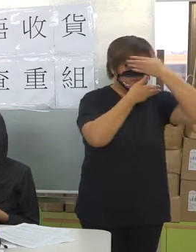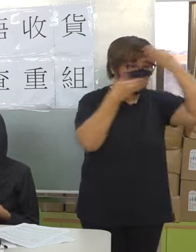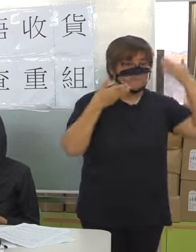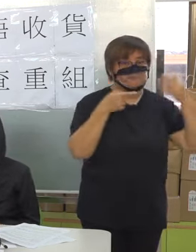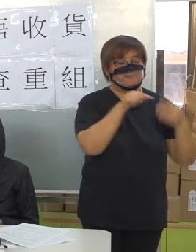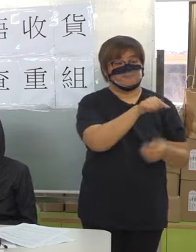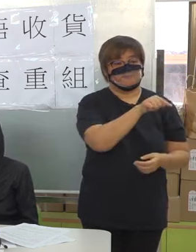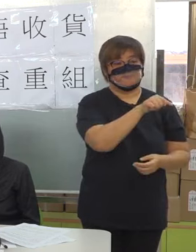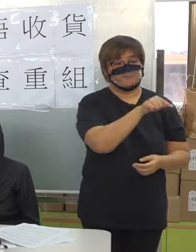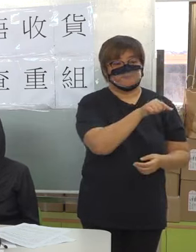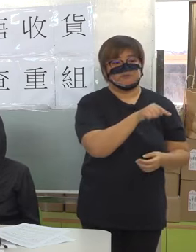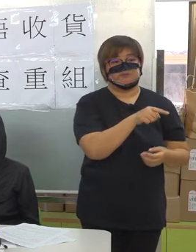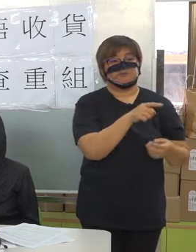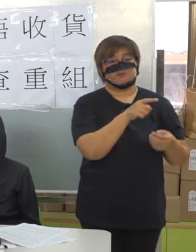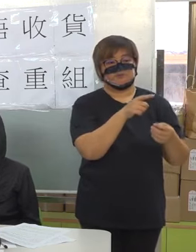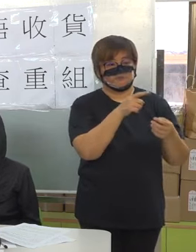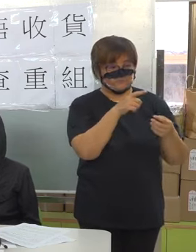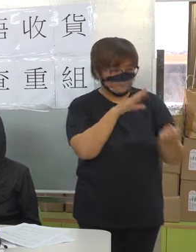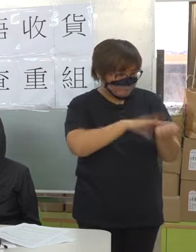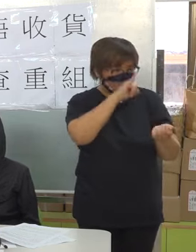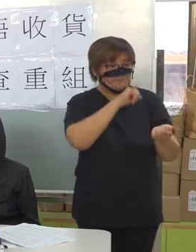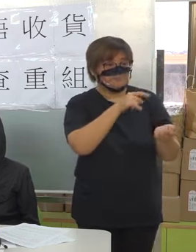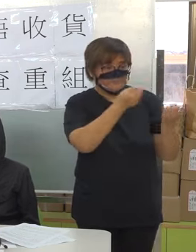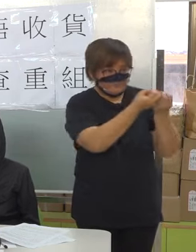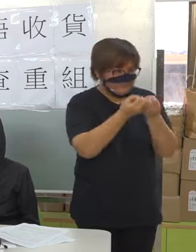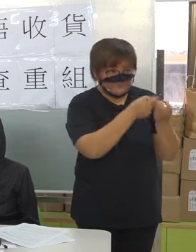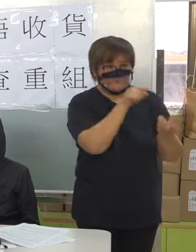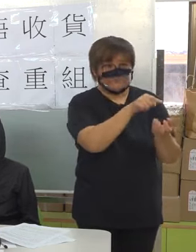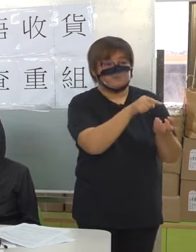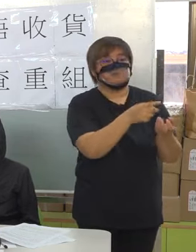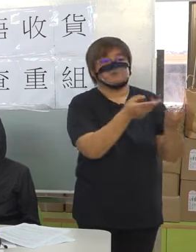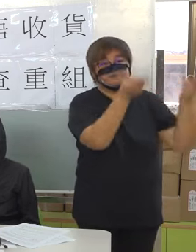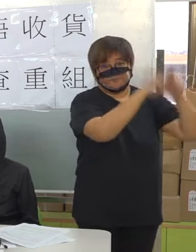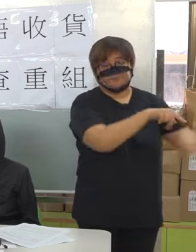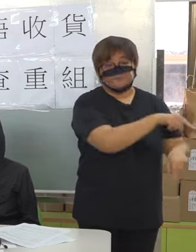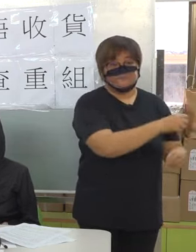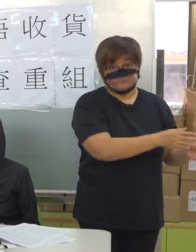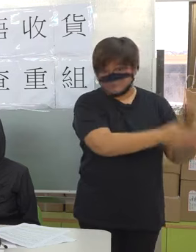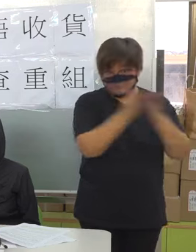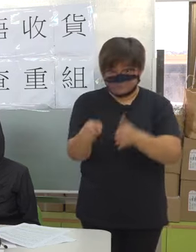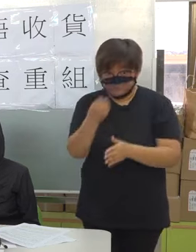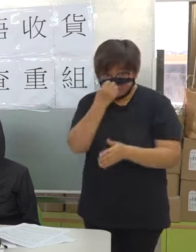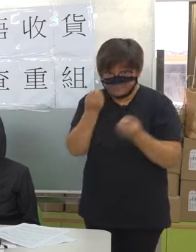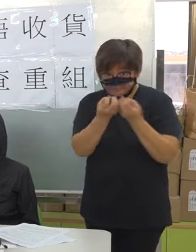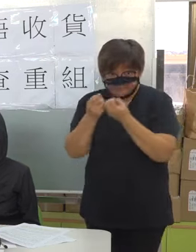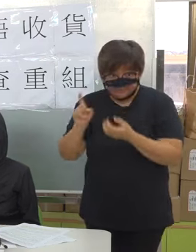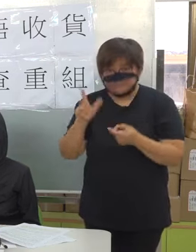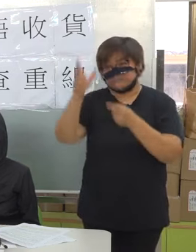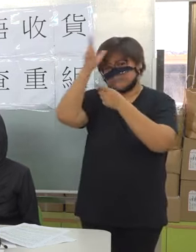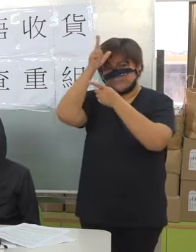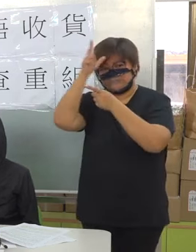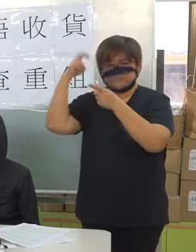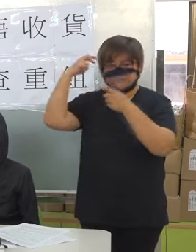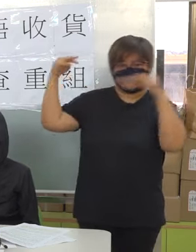產生是有點不同的時候呢，其實我們最想政府做的就是你取消一些不必要的、就是、機動部隊，你